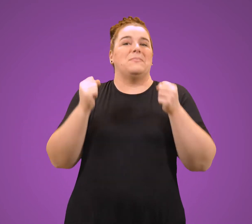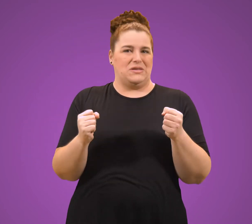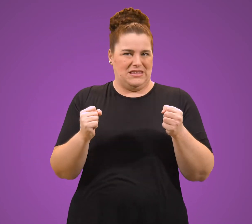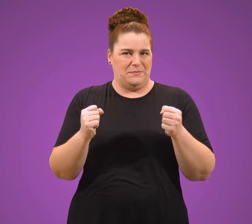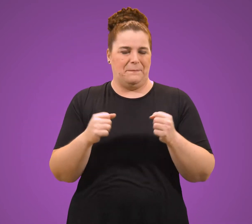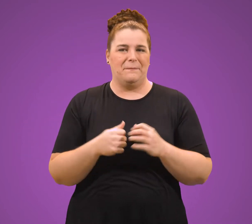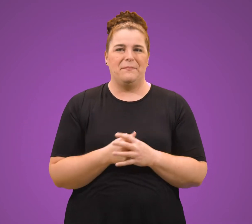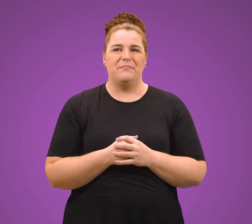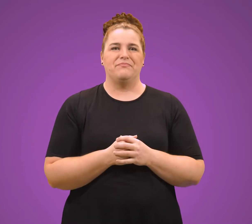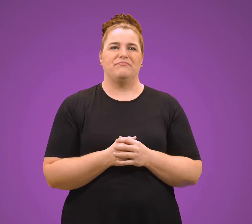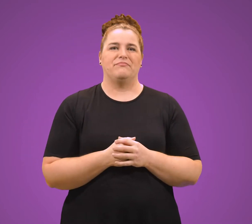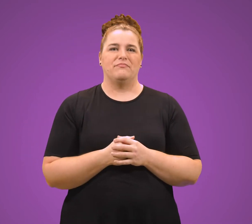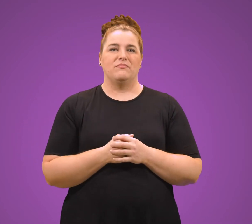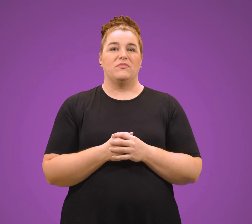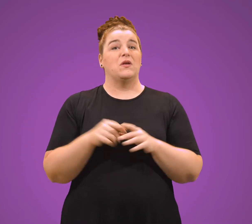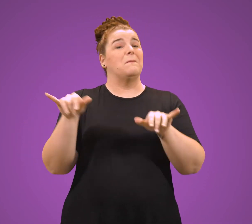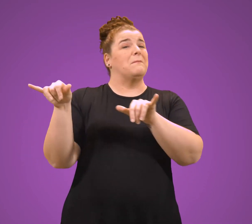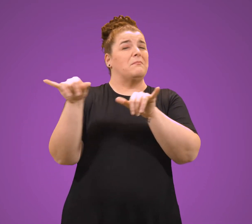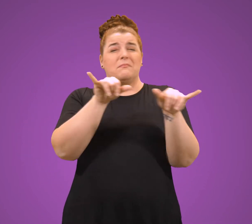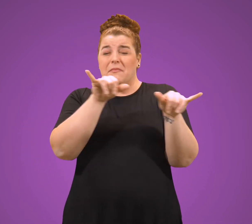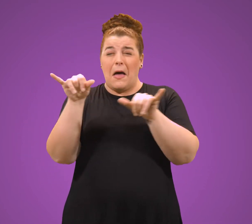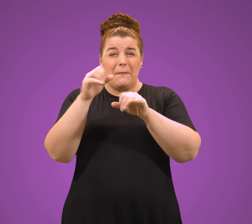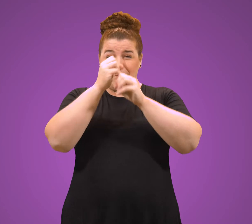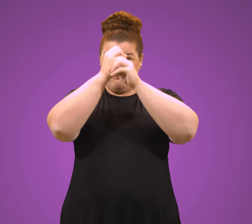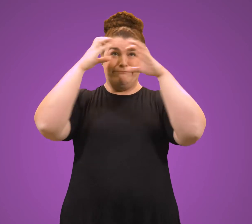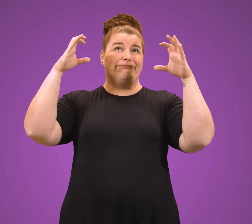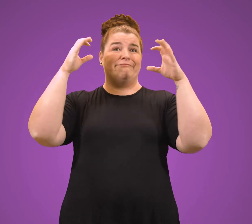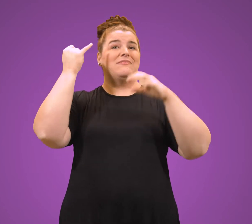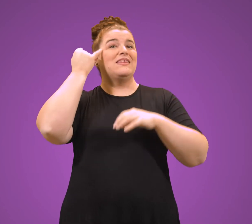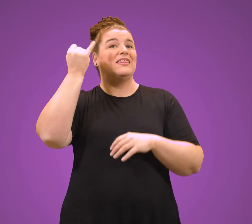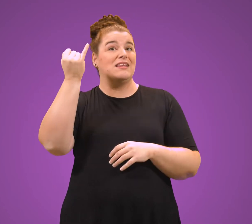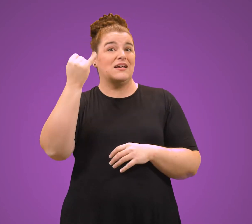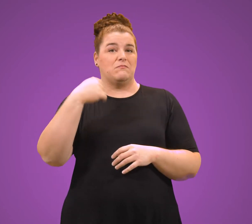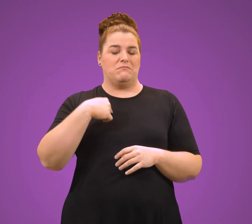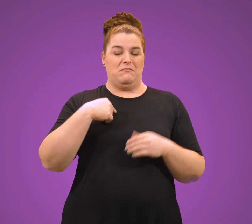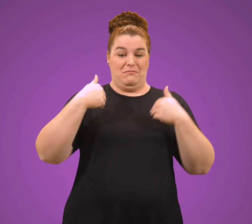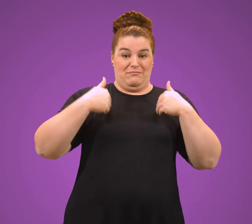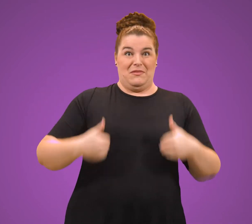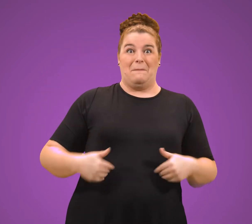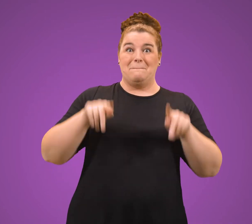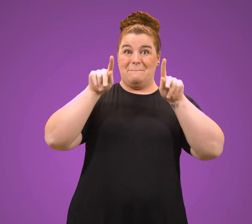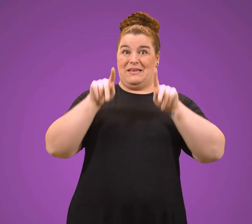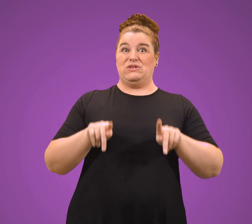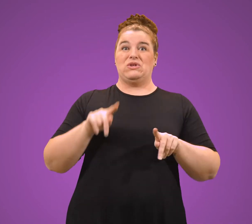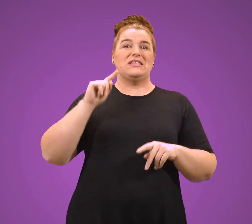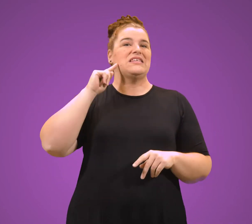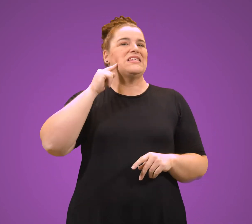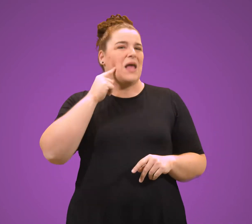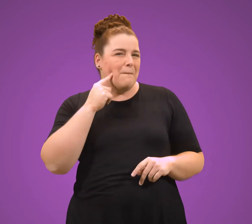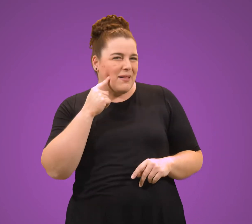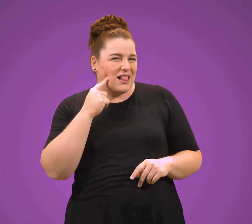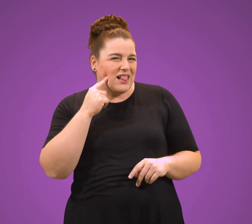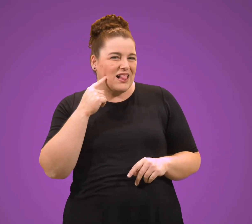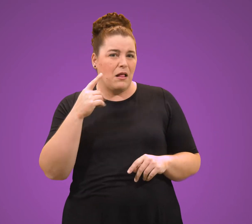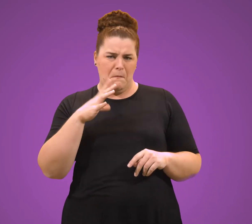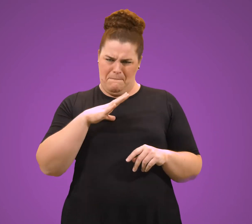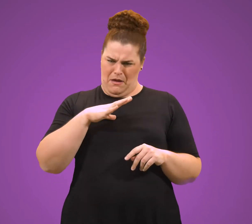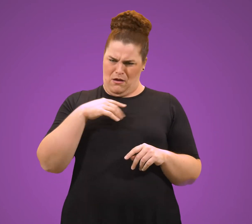pouvez pas jouir d'une bonne santé mentale. Comparons cela, par exemple, à une personne atteinte de diabète. Elle peut quand même vivre en